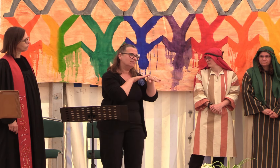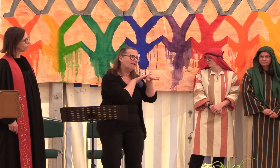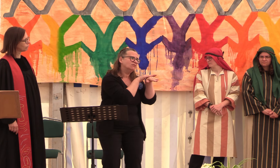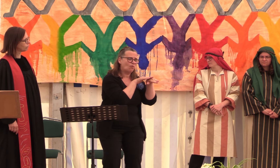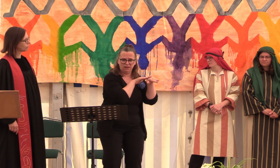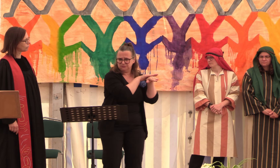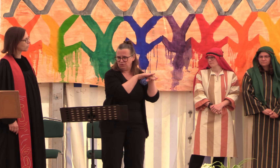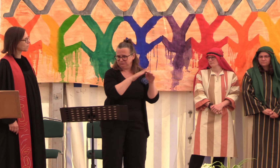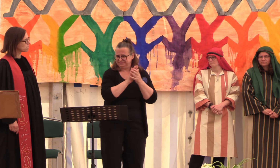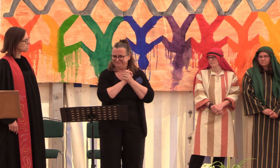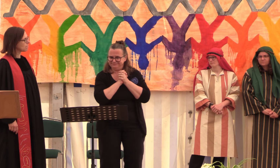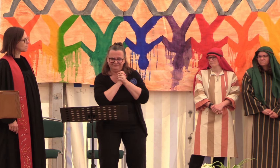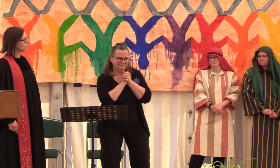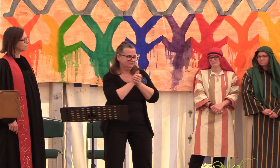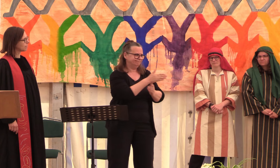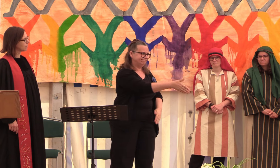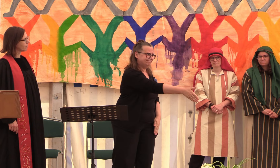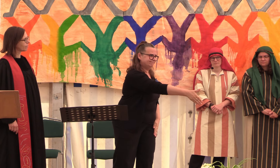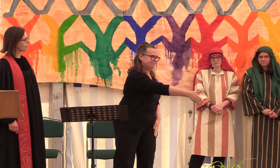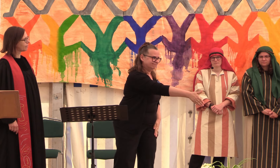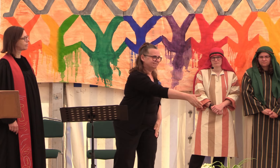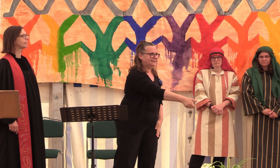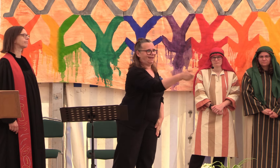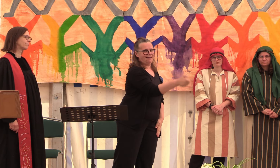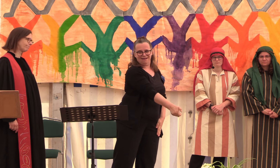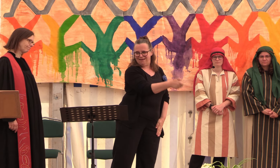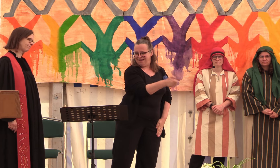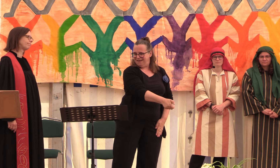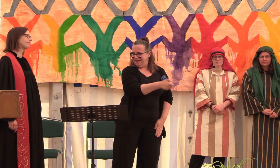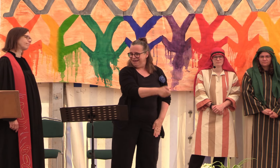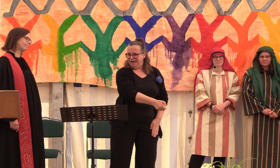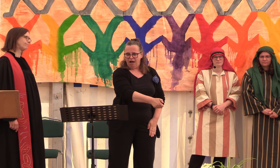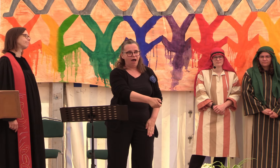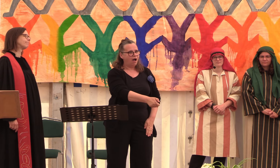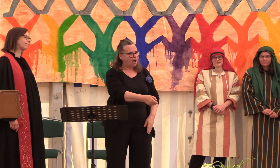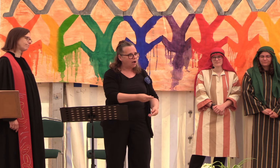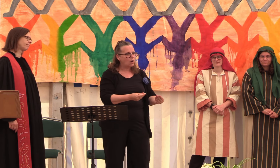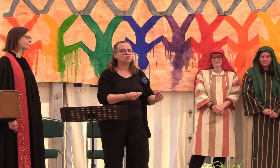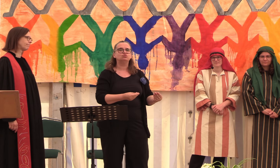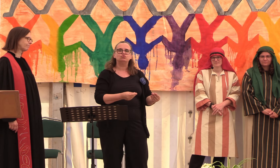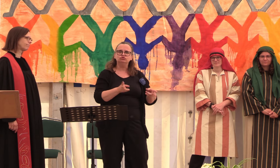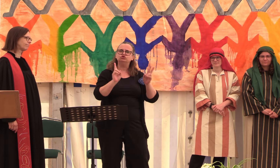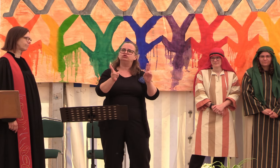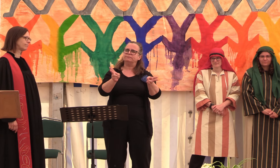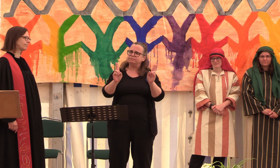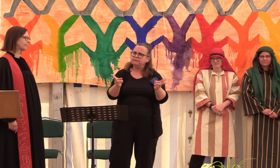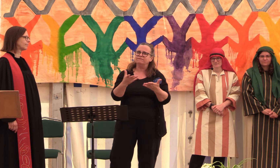mir und ich entschuldige mich. Wir geben uns die Hände und es ist